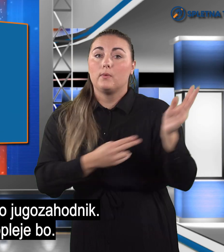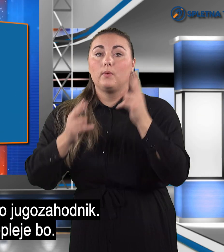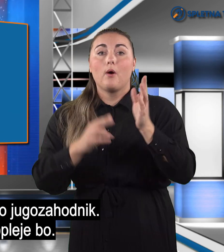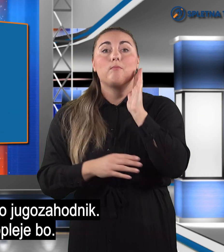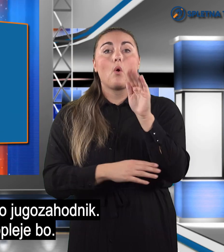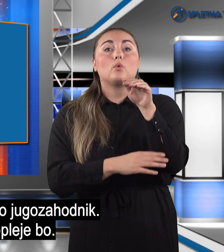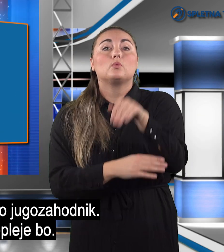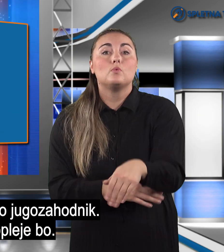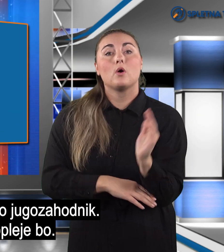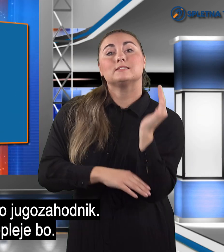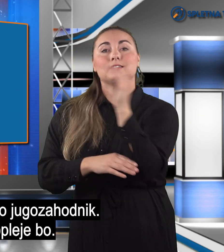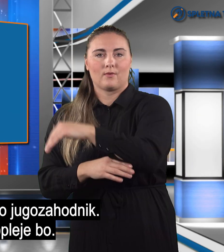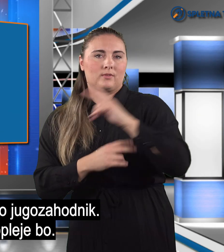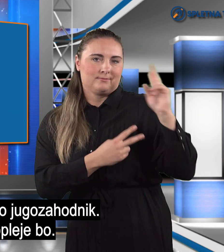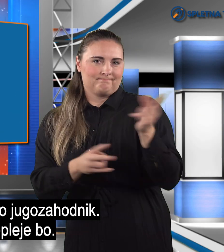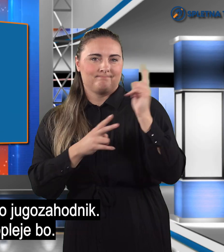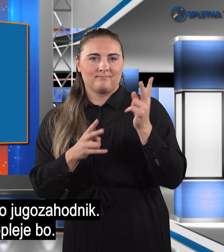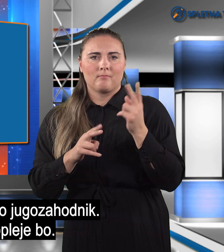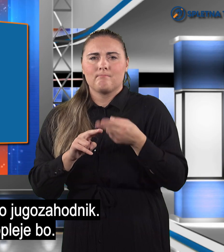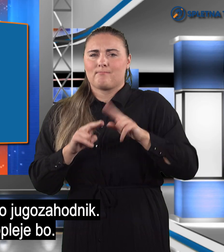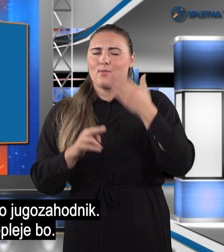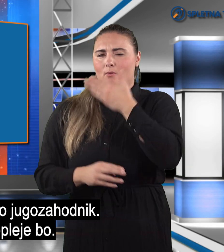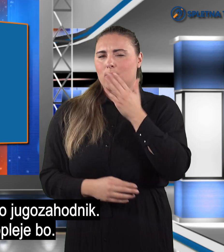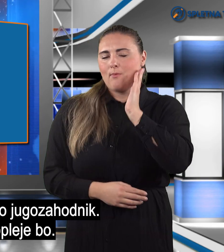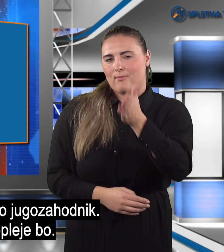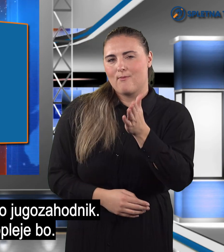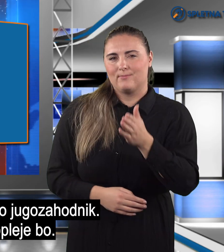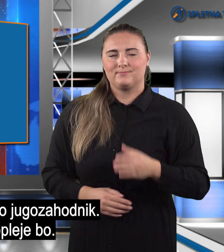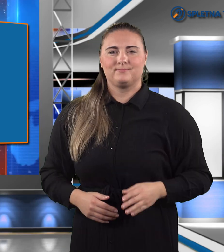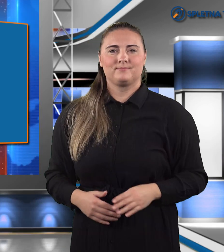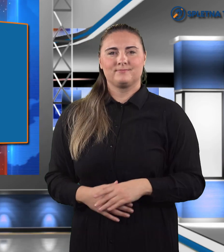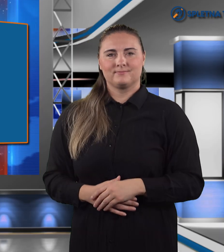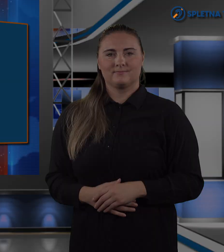Zapihal bo jugozahodnik. Topleje bo.